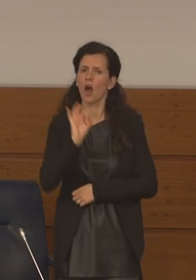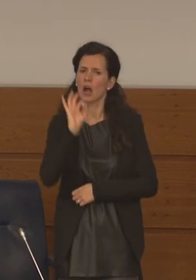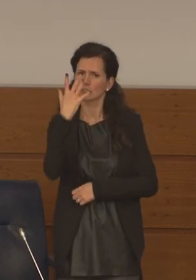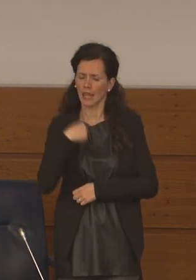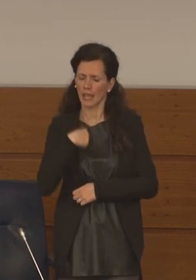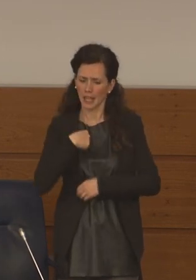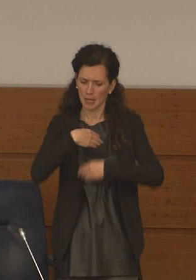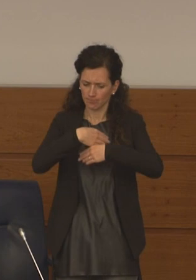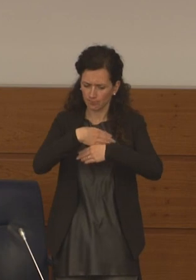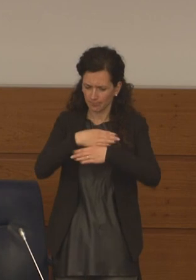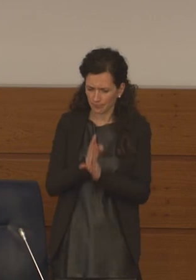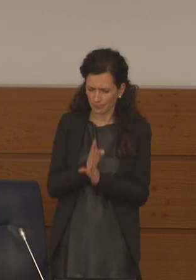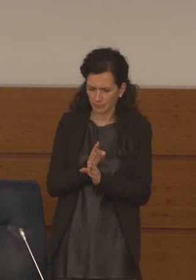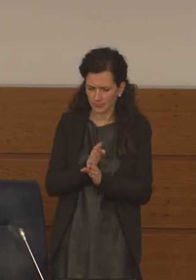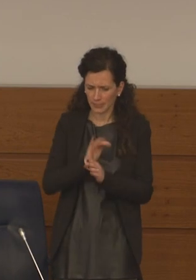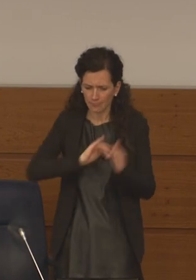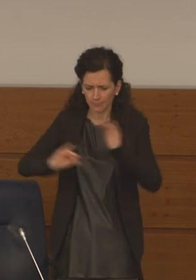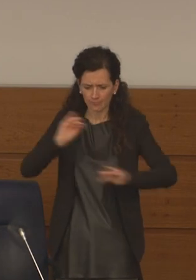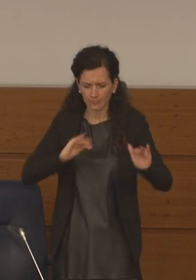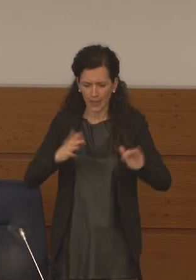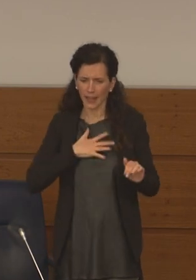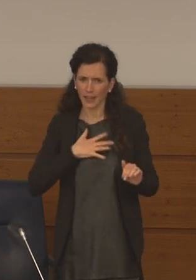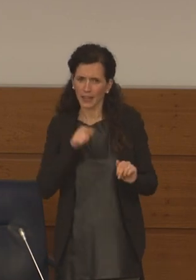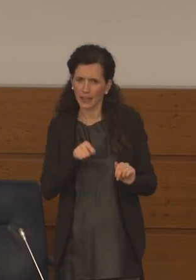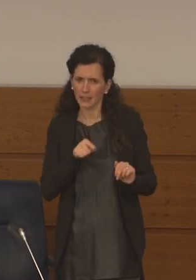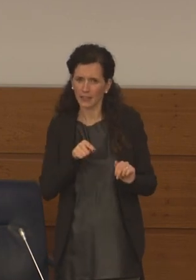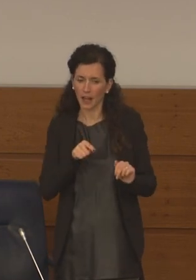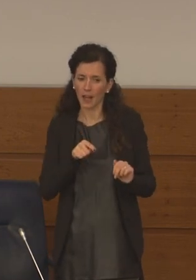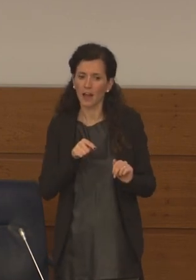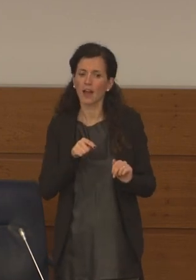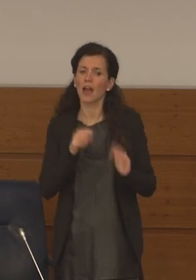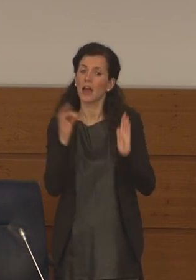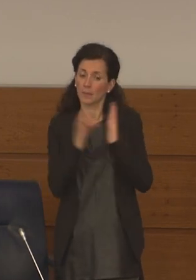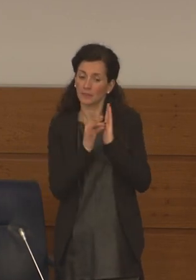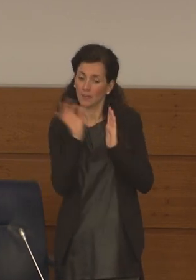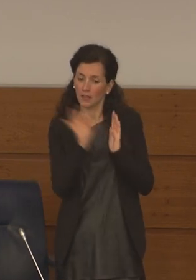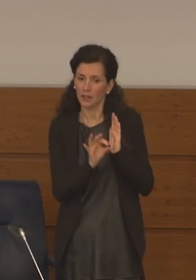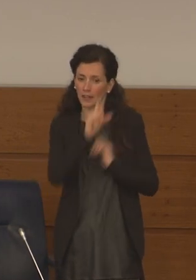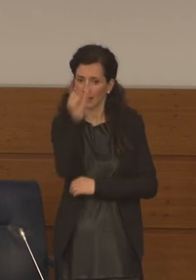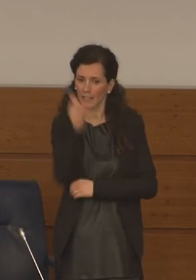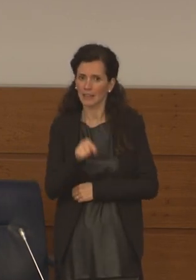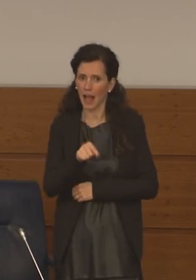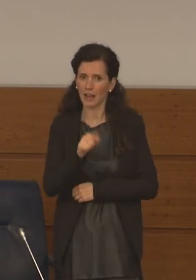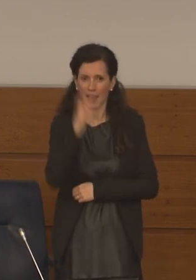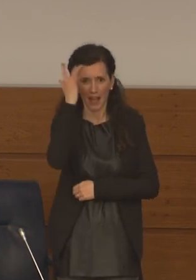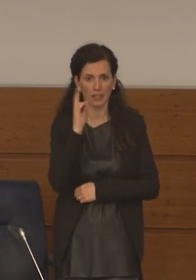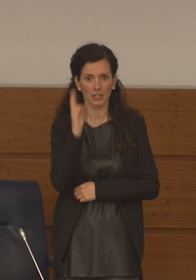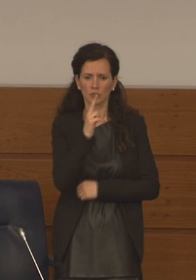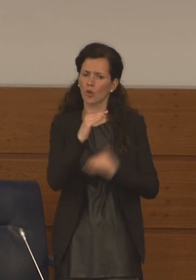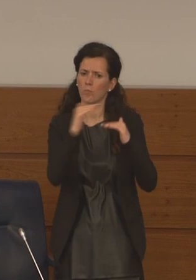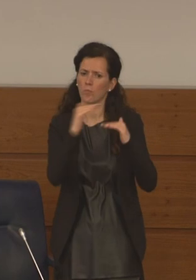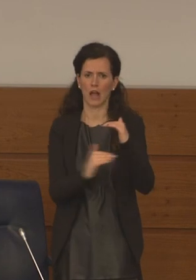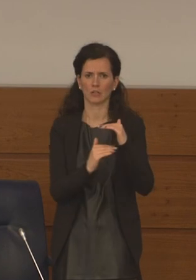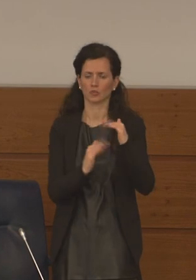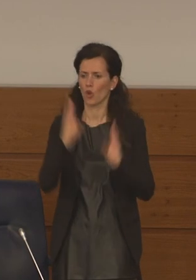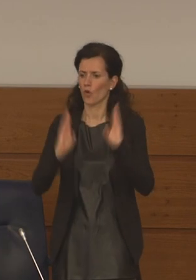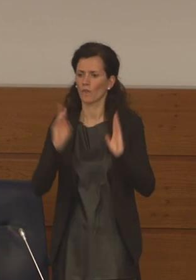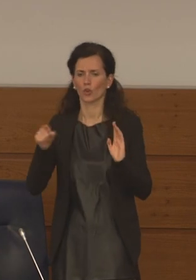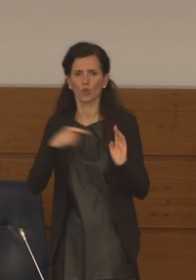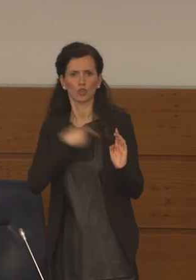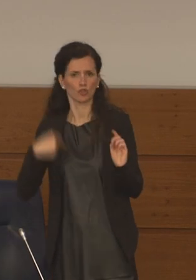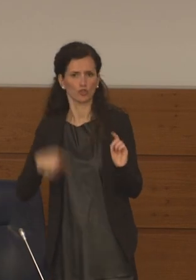questo dato per fascia d'età vediamo il tasso di letalità in italia è più basso rispetto a quello della città nonostante quello crudo